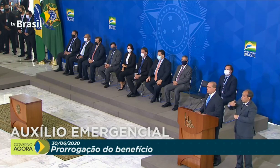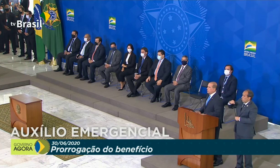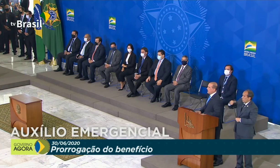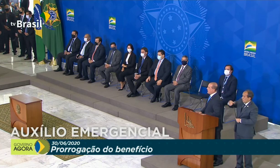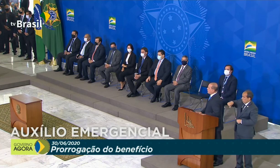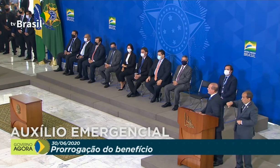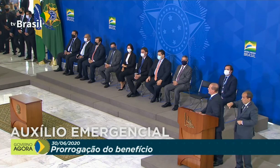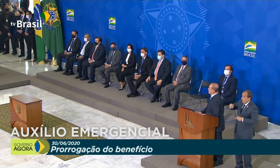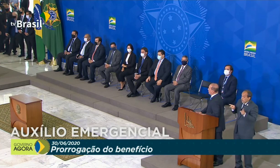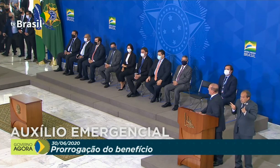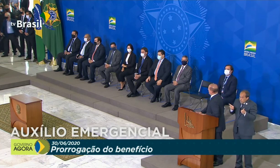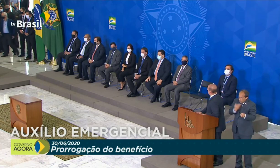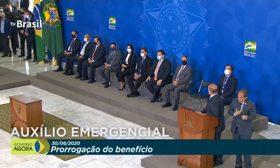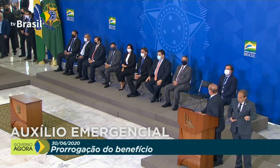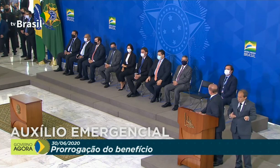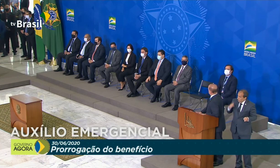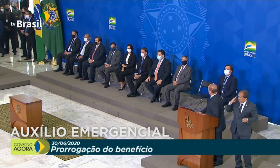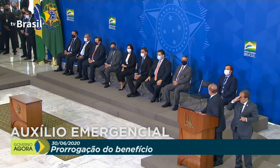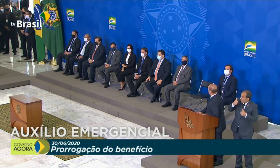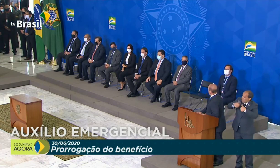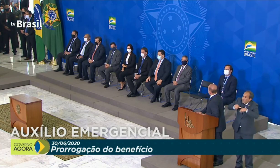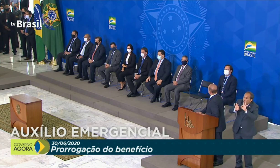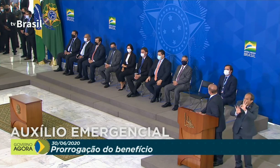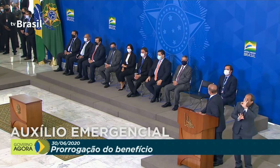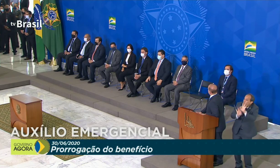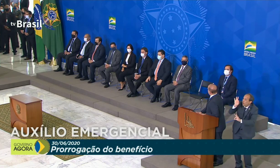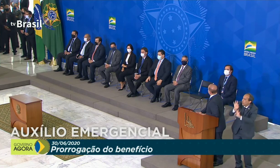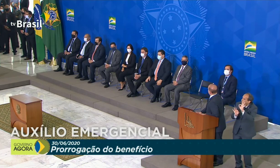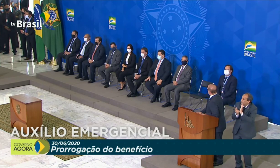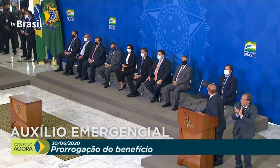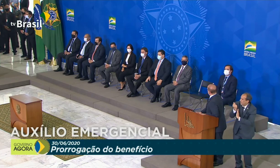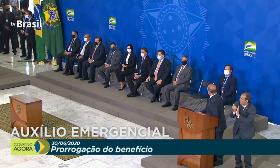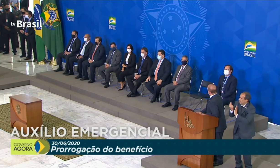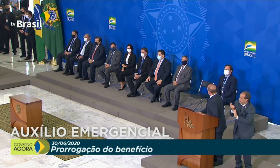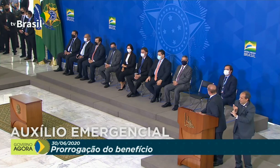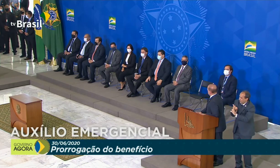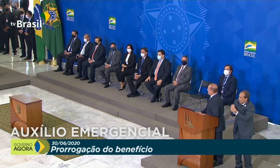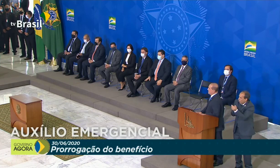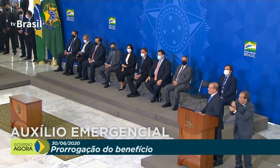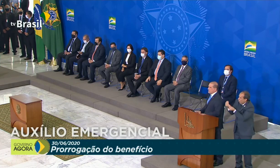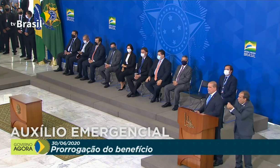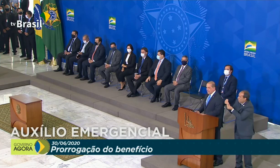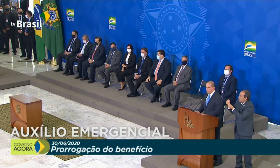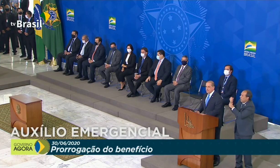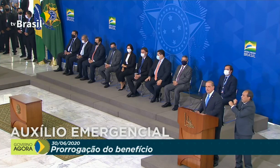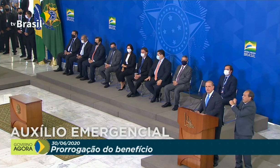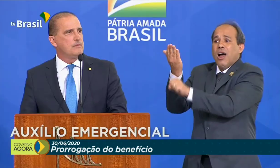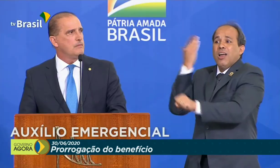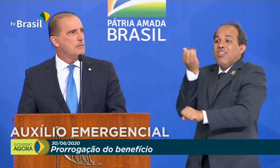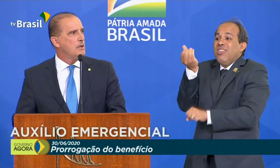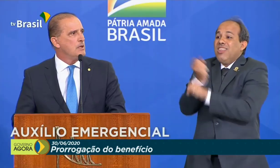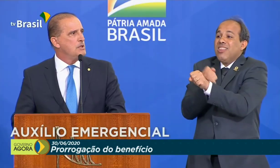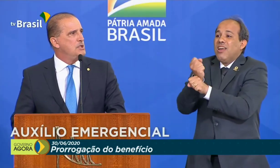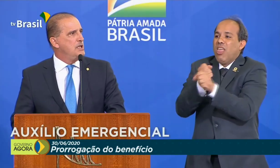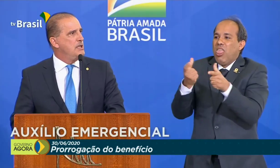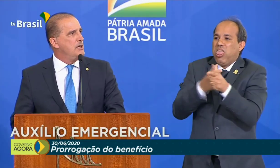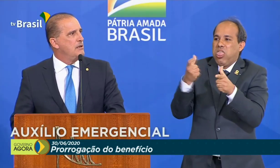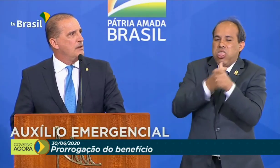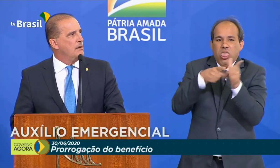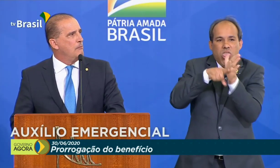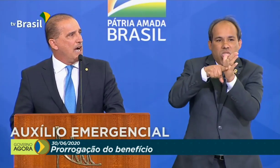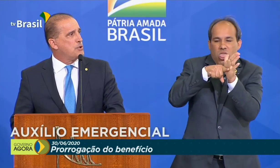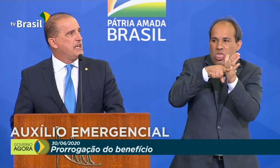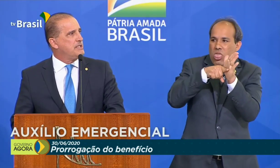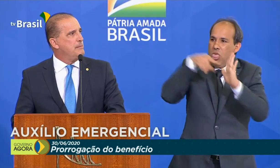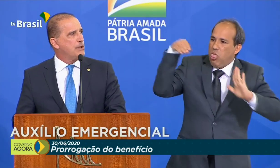governo Bolsonaro organizou a casa. Vínhamos de 6 anos de déficit,